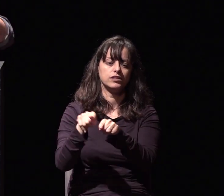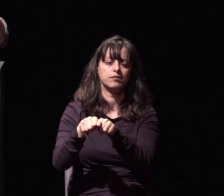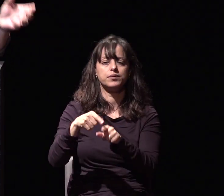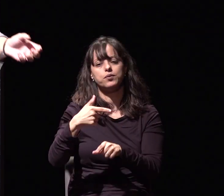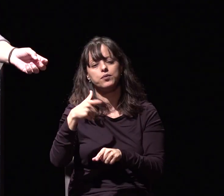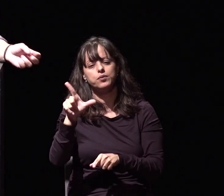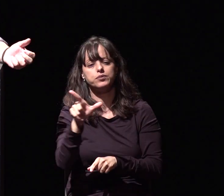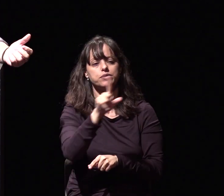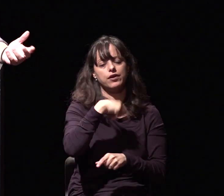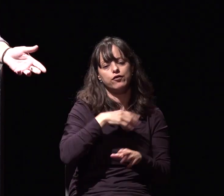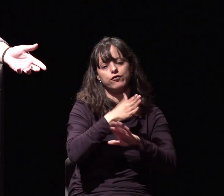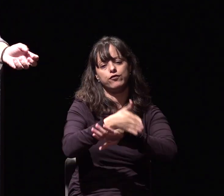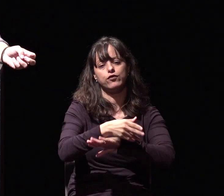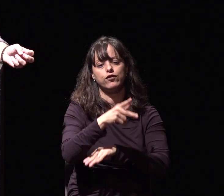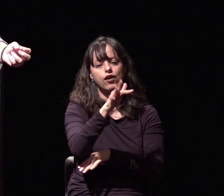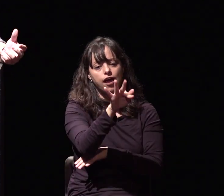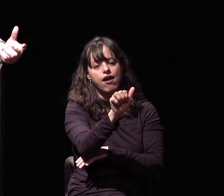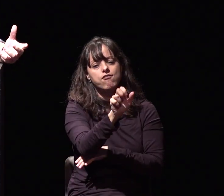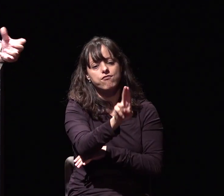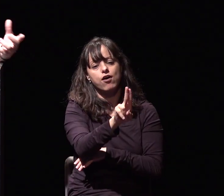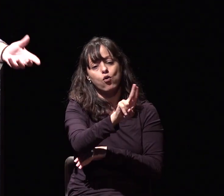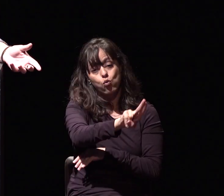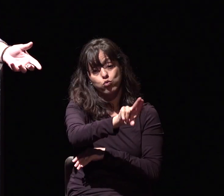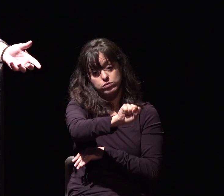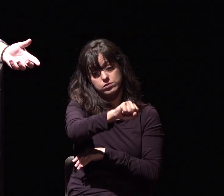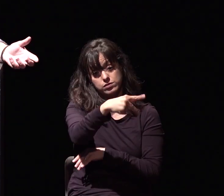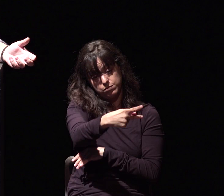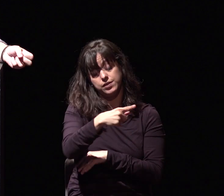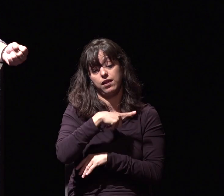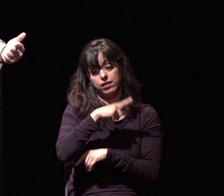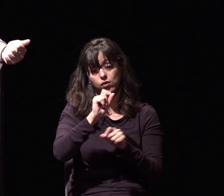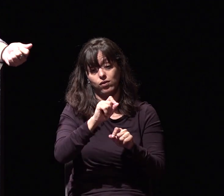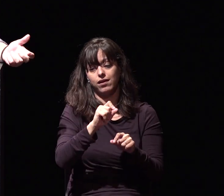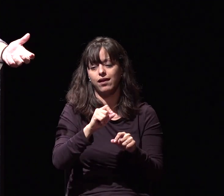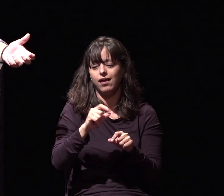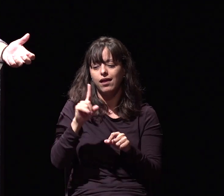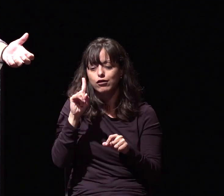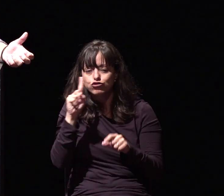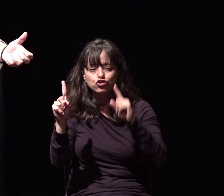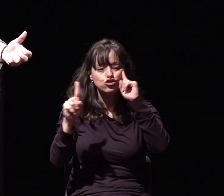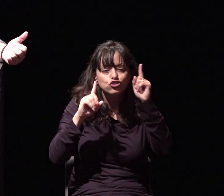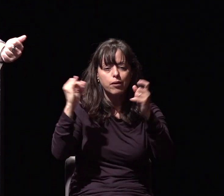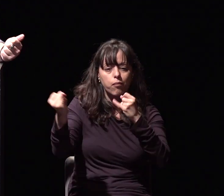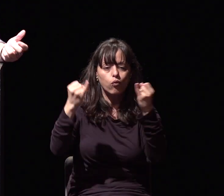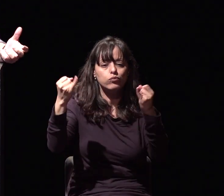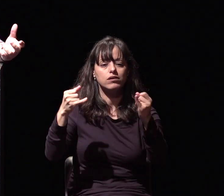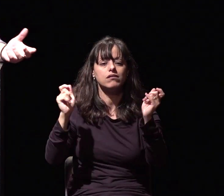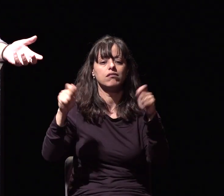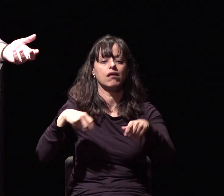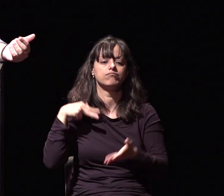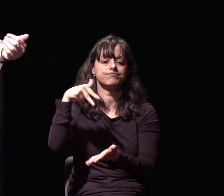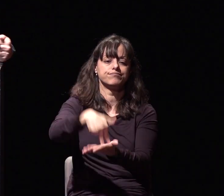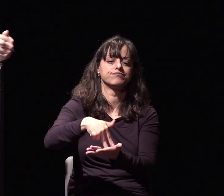ou seja, um pouco esse pretexto que essas datas redondas nos colocam. Acho curioso pensar isso, porque justamente o que, de